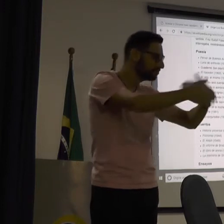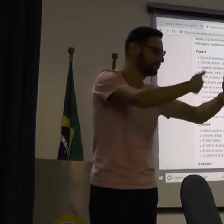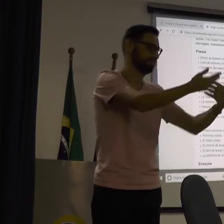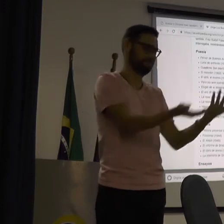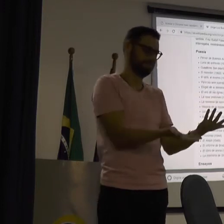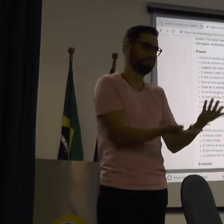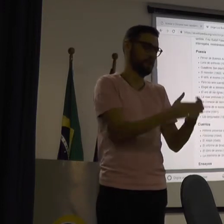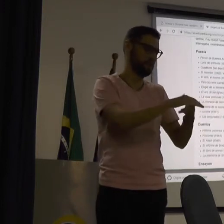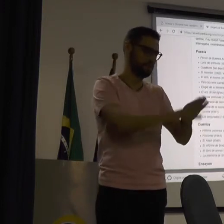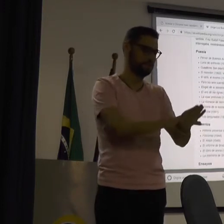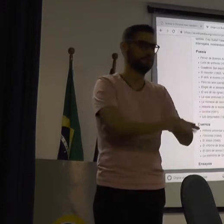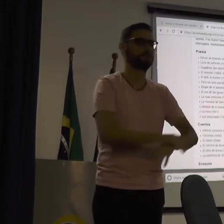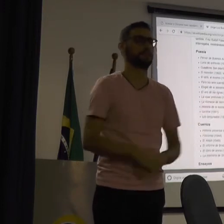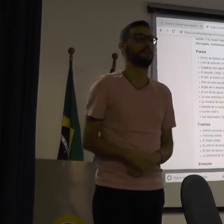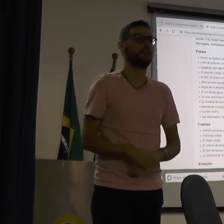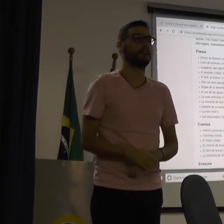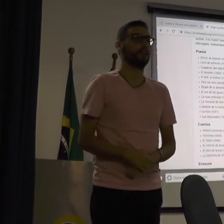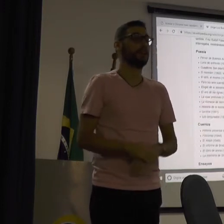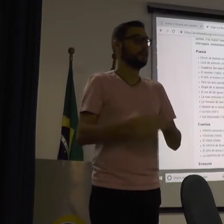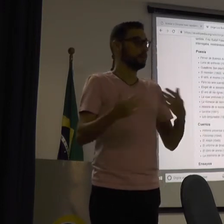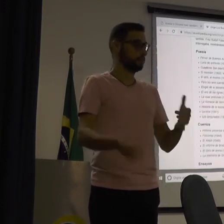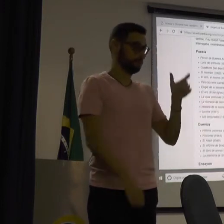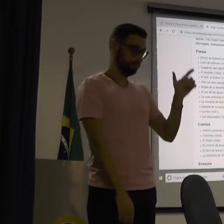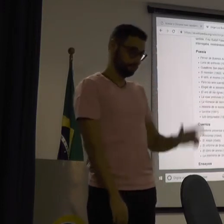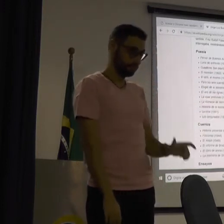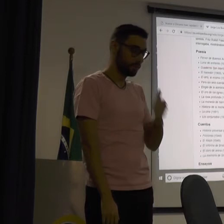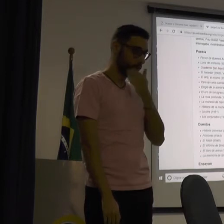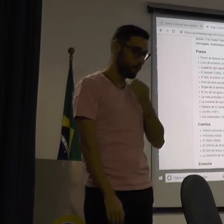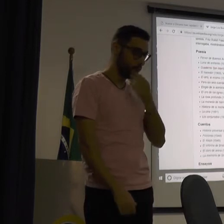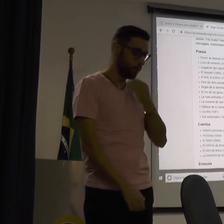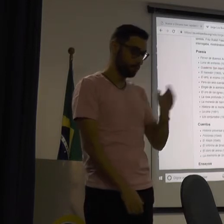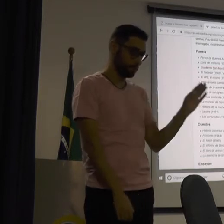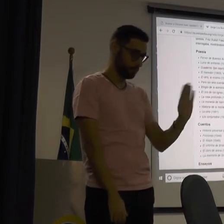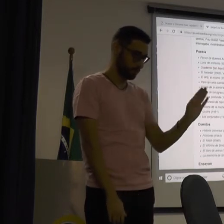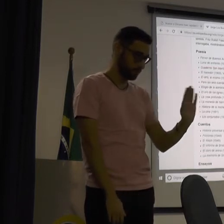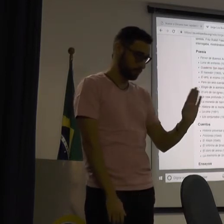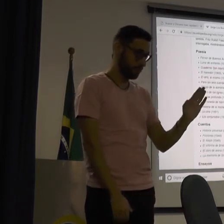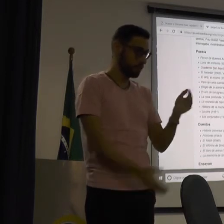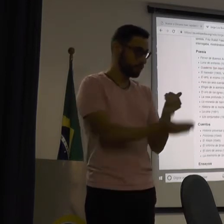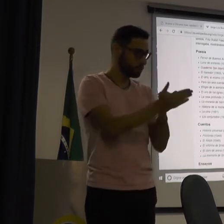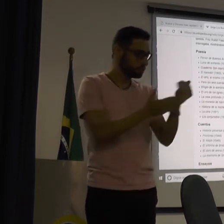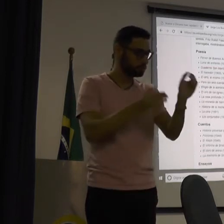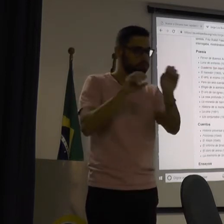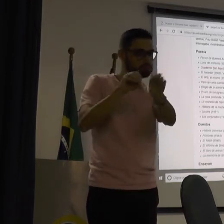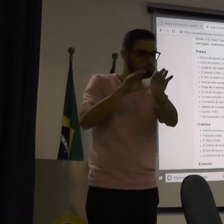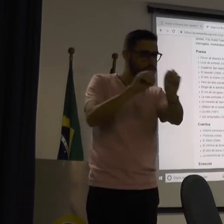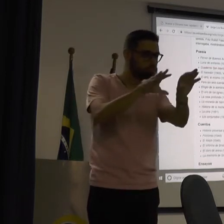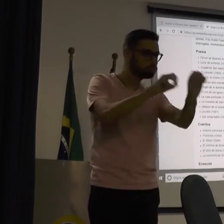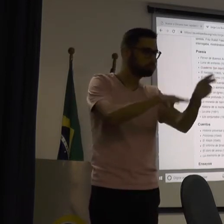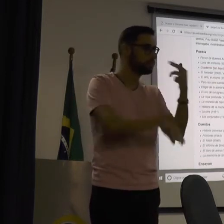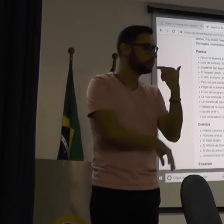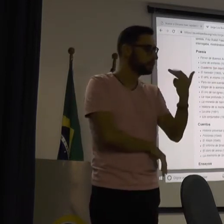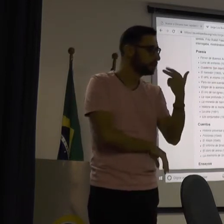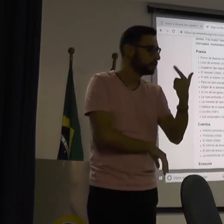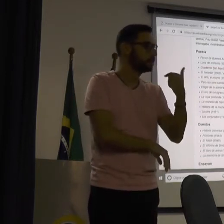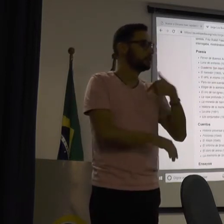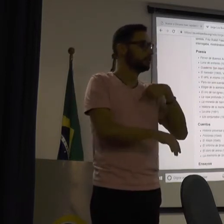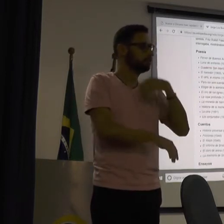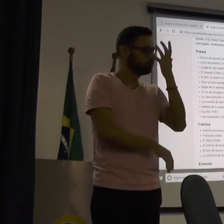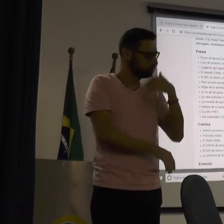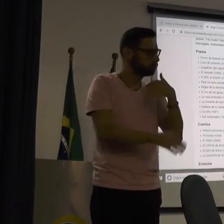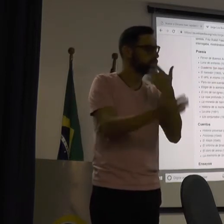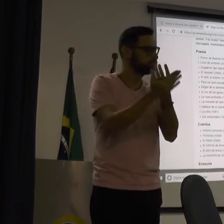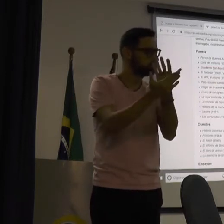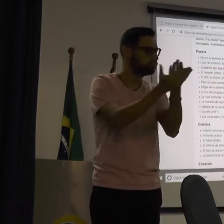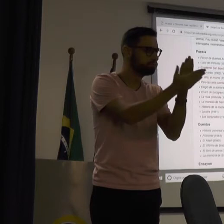que essa coisa de ensinar a língua estrangeira, e eu levava e levo isso super a sério, né? A gente só